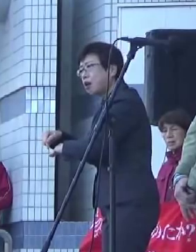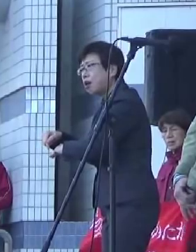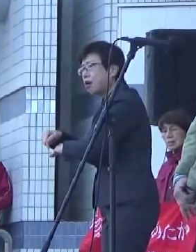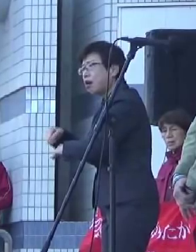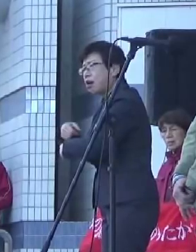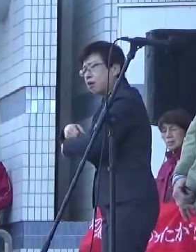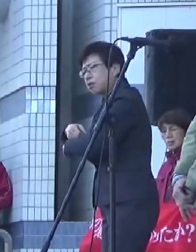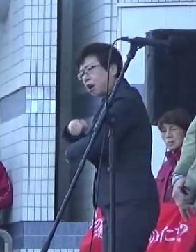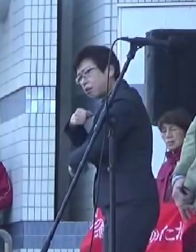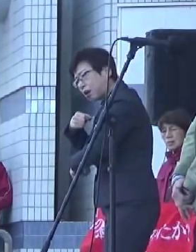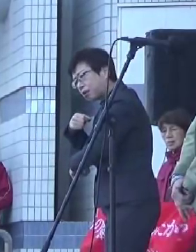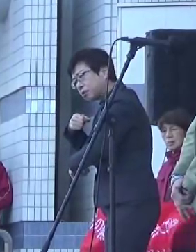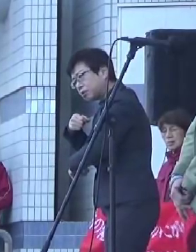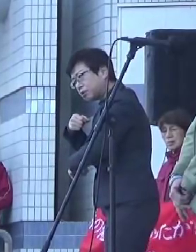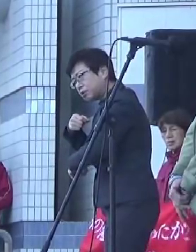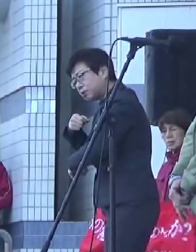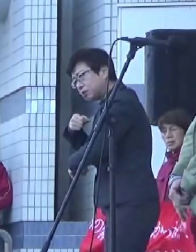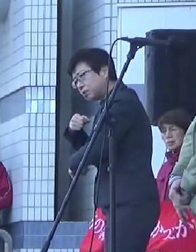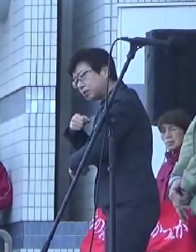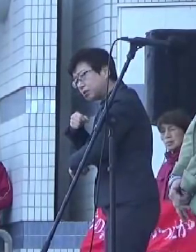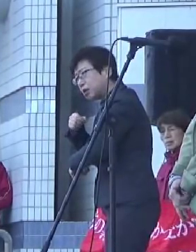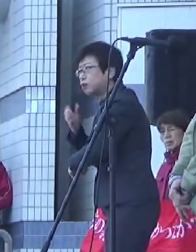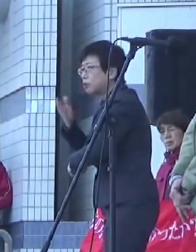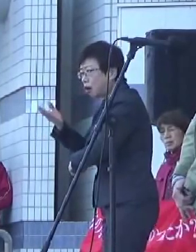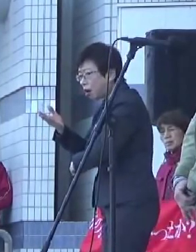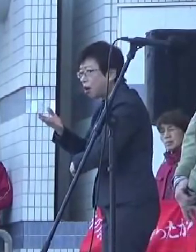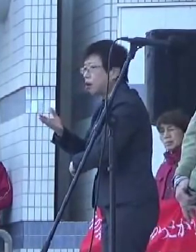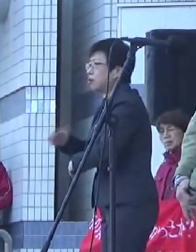正しい政策と言えるのでしょうか。